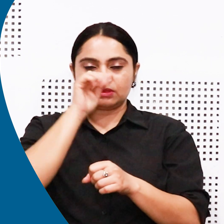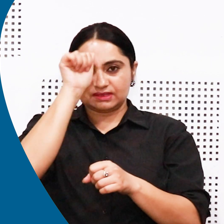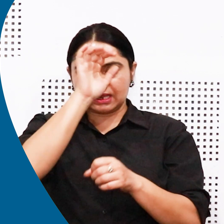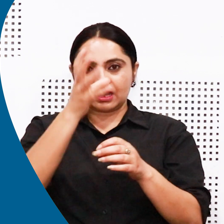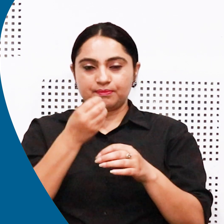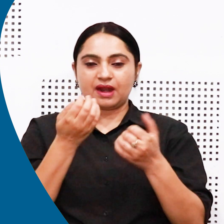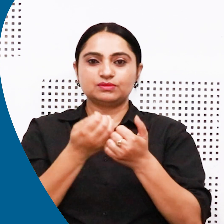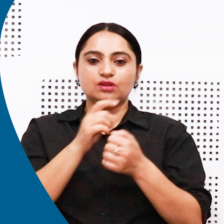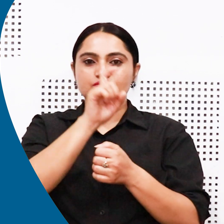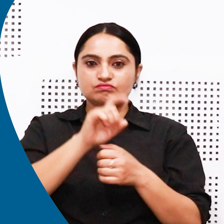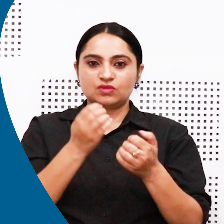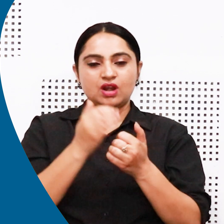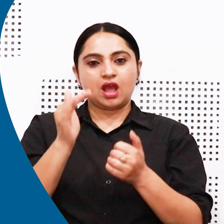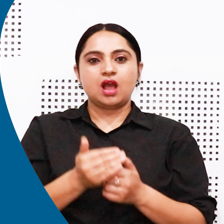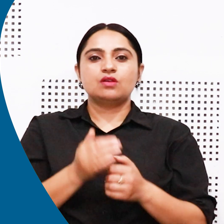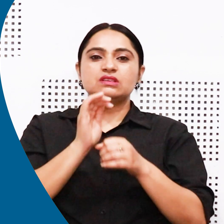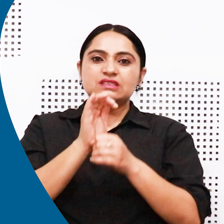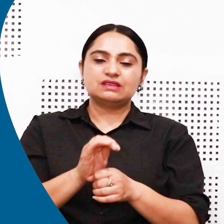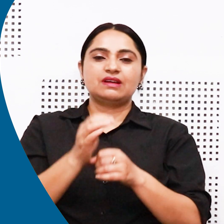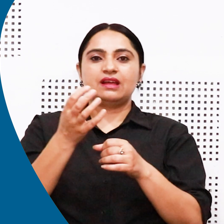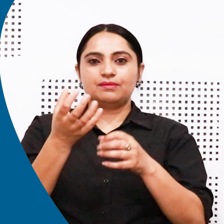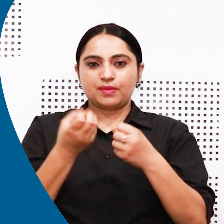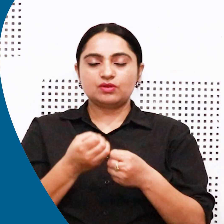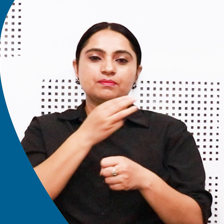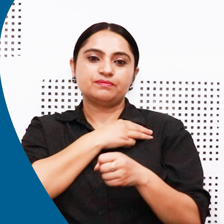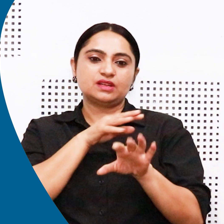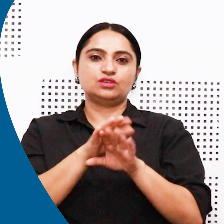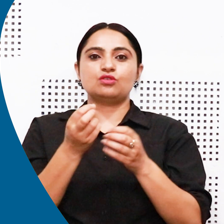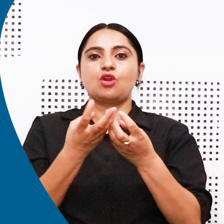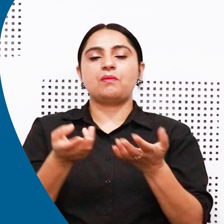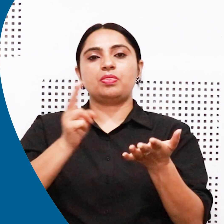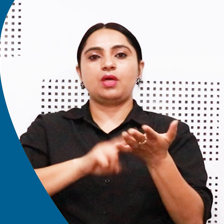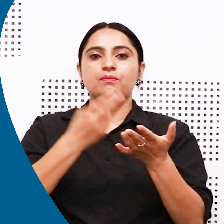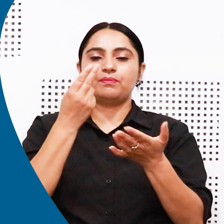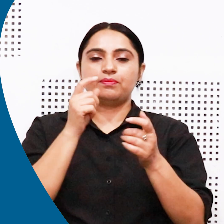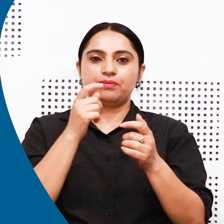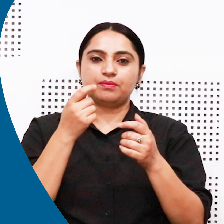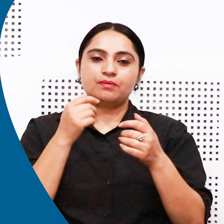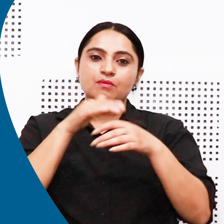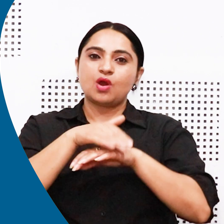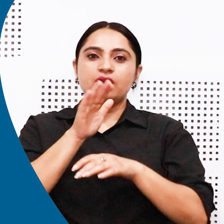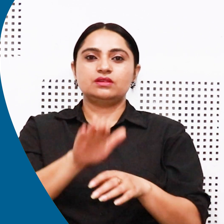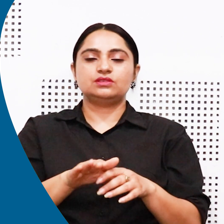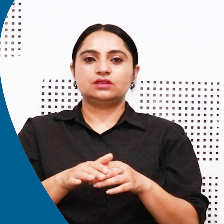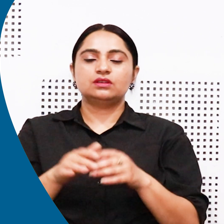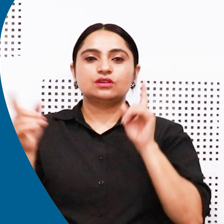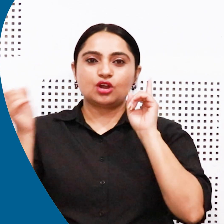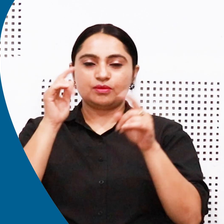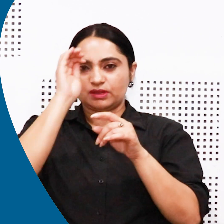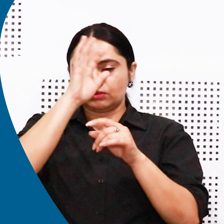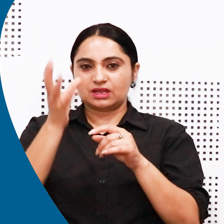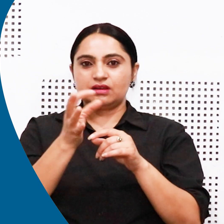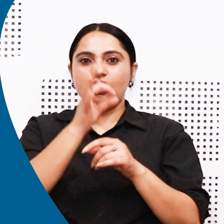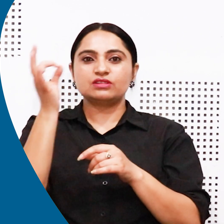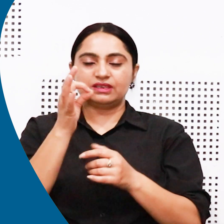लिन प्रश्न गर्न आउने सेवाग्राहीको संख्या पनि बढेको छ। नगरपालिकाका सूचना अधिकृत